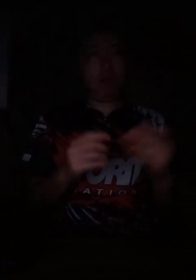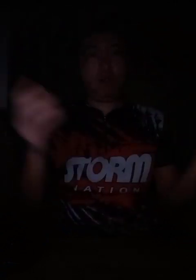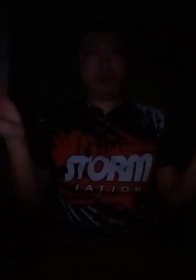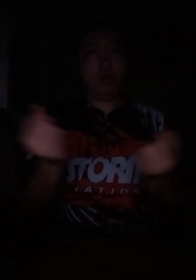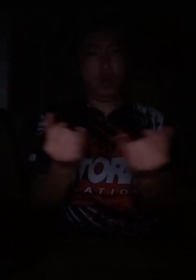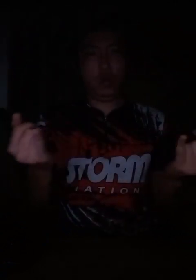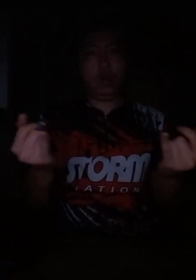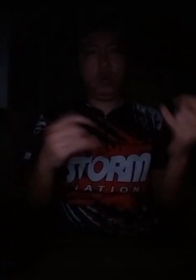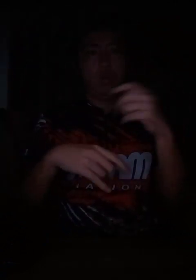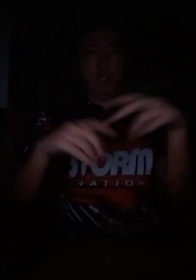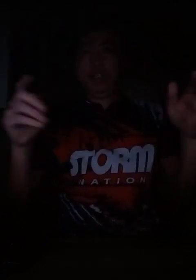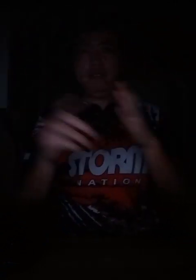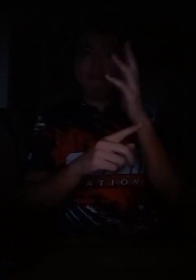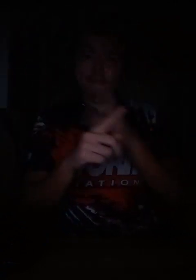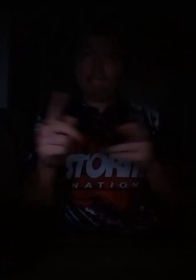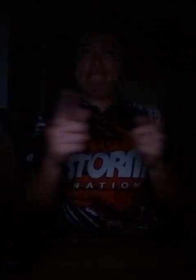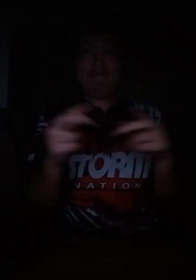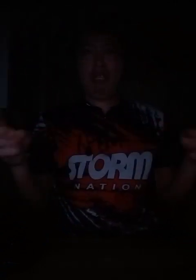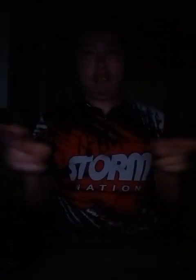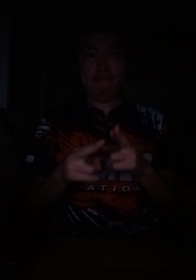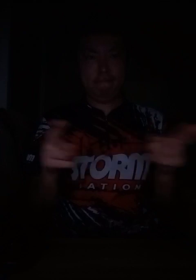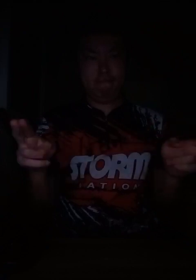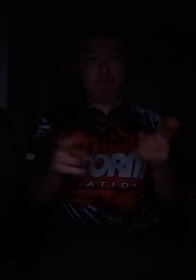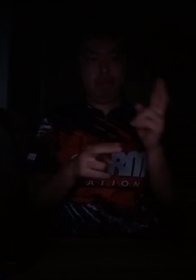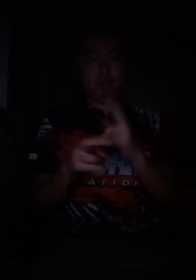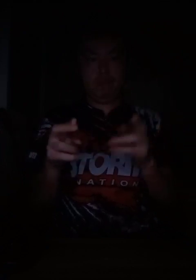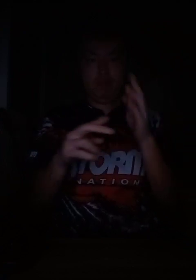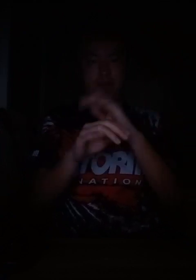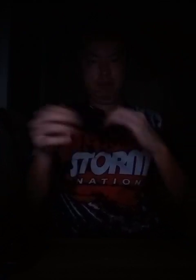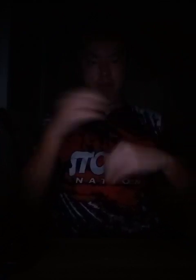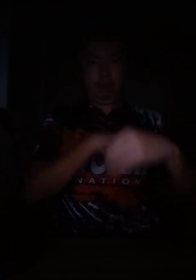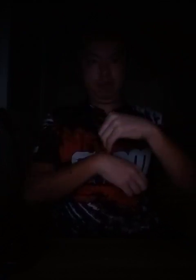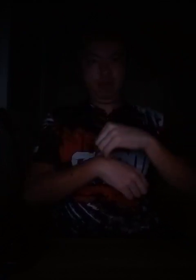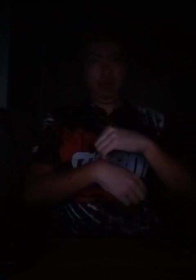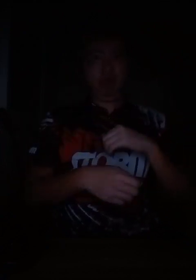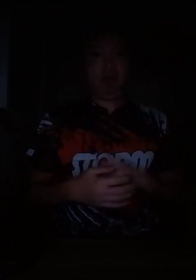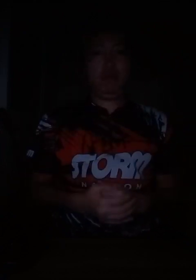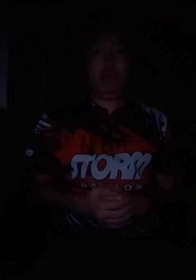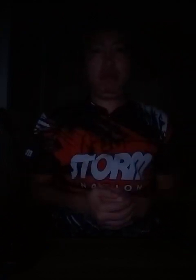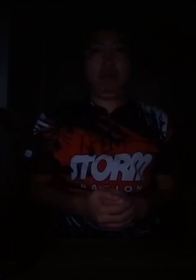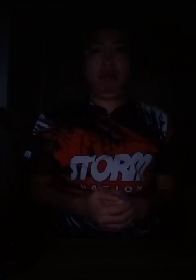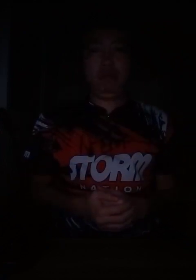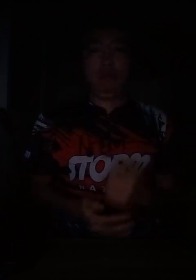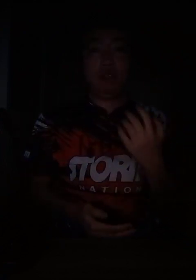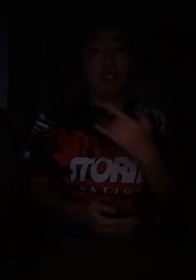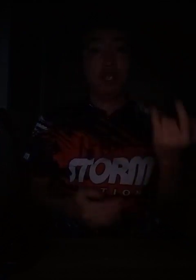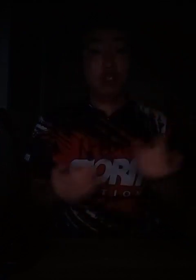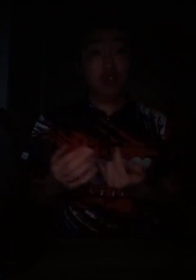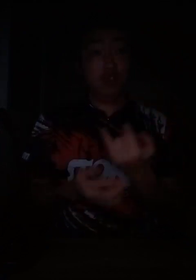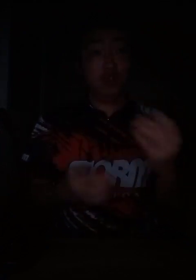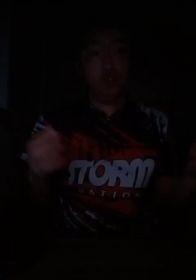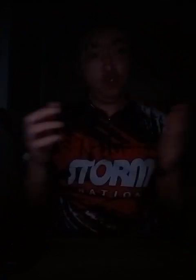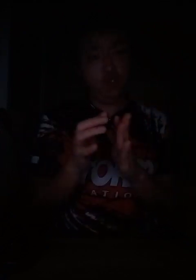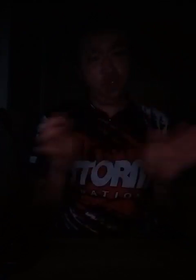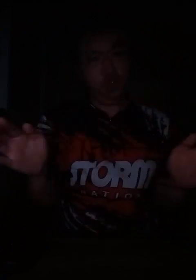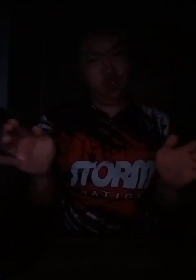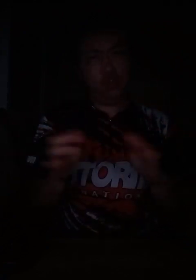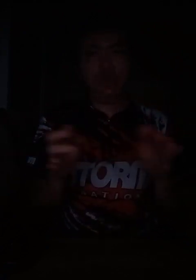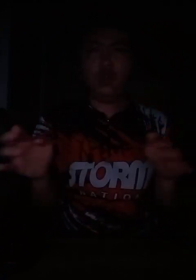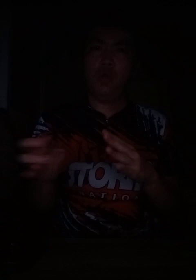등 백길 30개 항로 41척의 배도 발이 묶였습니다. 특히 제주에서는 가파도 등을 오가는 소형 여객선이